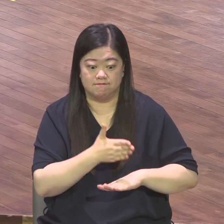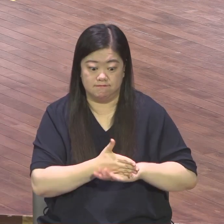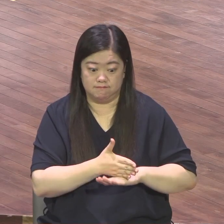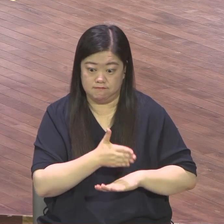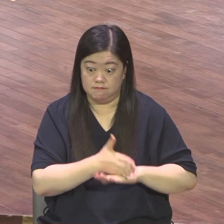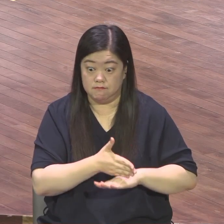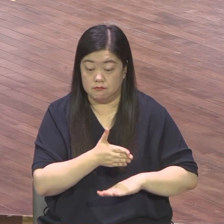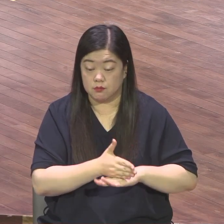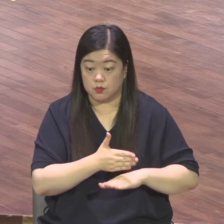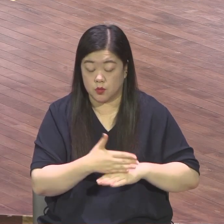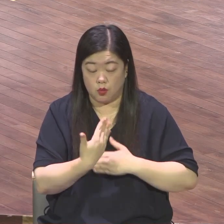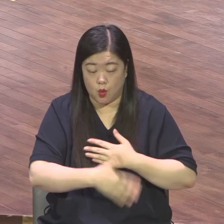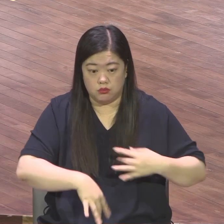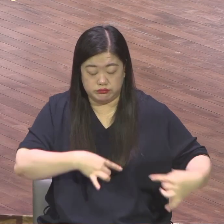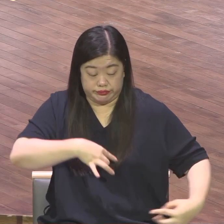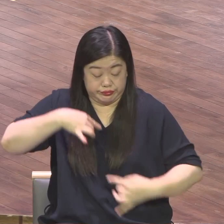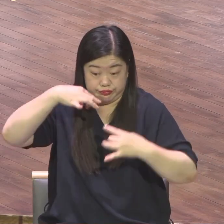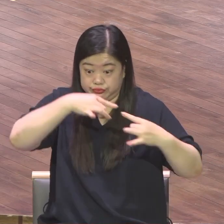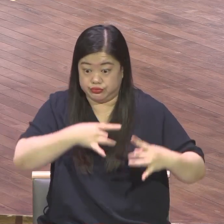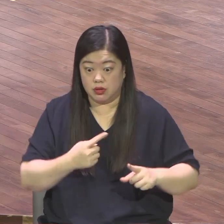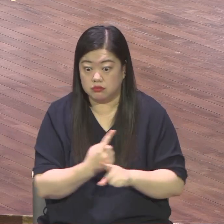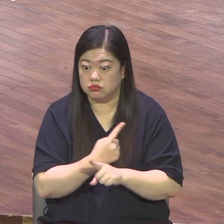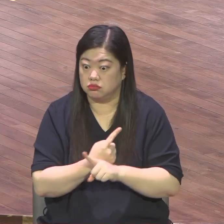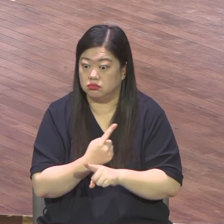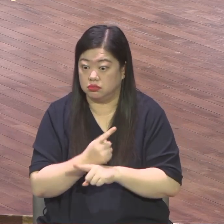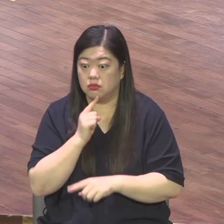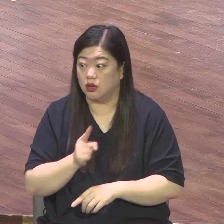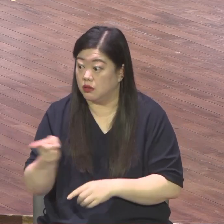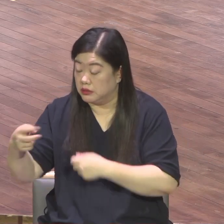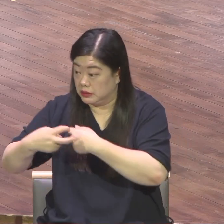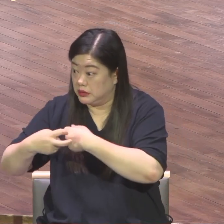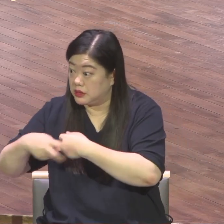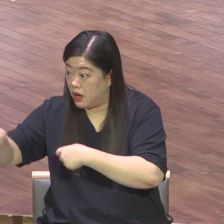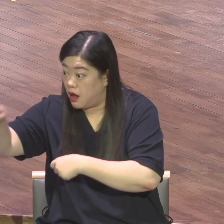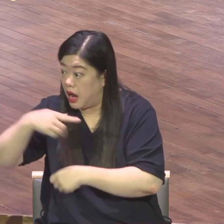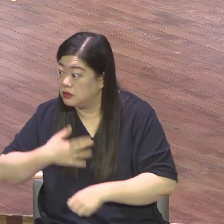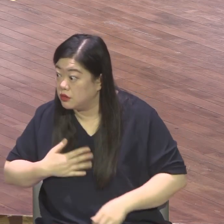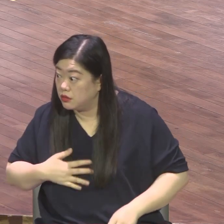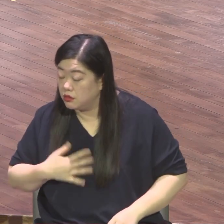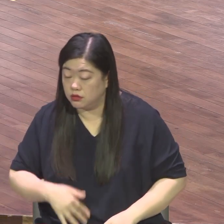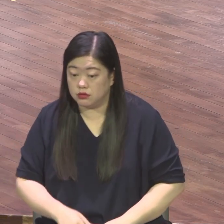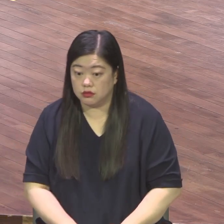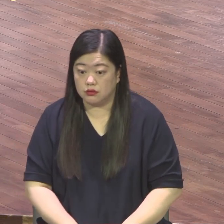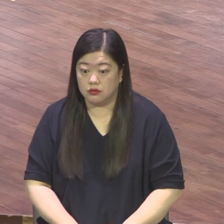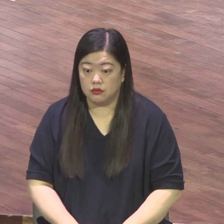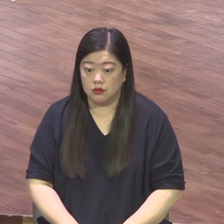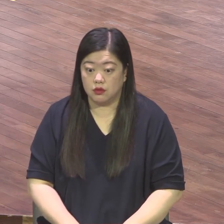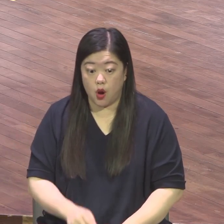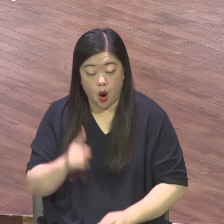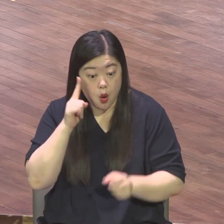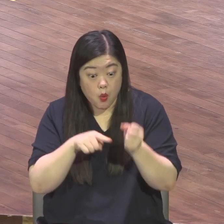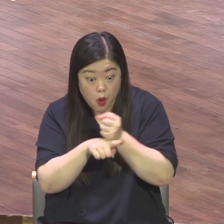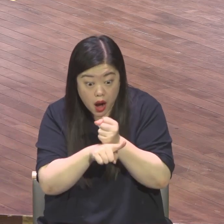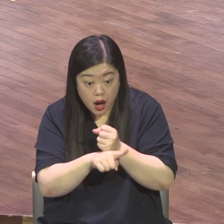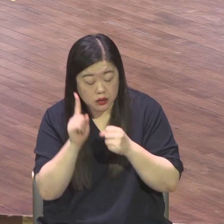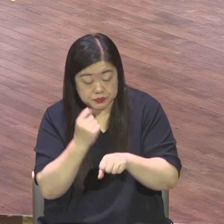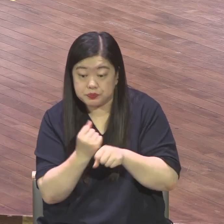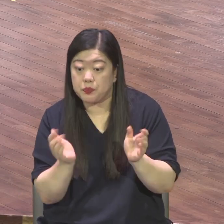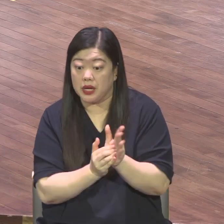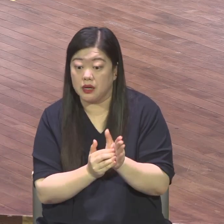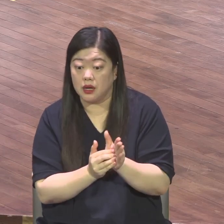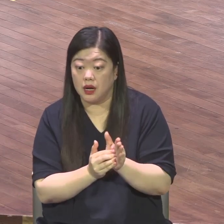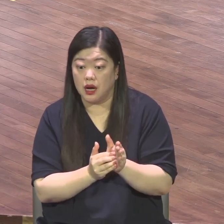스트레스. 어떻게 치유되느냐? 감사. 이것이 실 증명이 되었습니다. 감사가요,